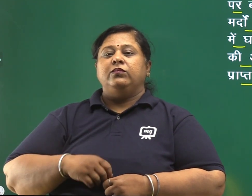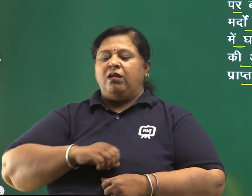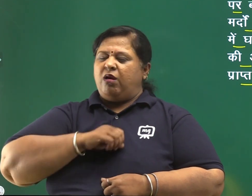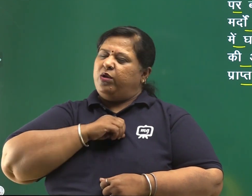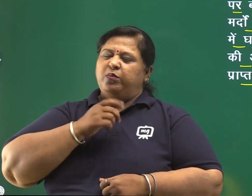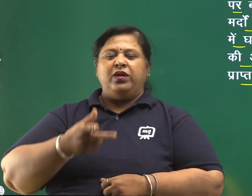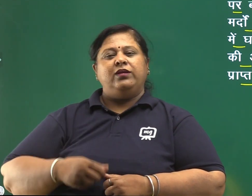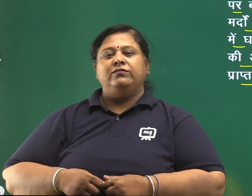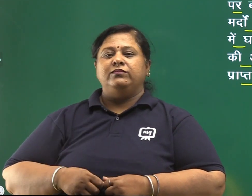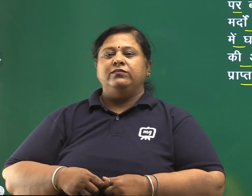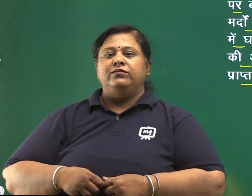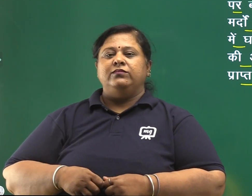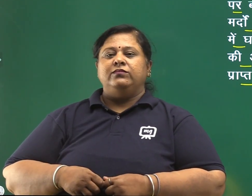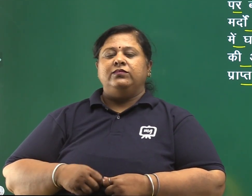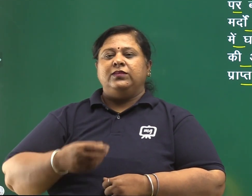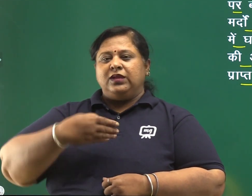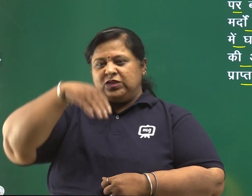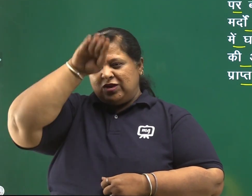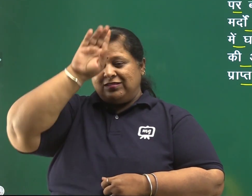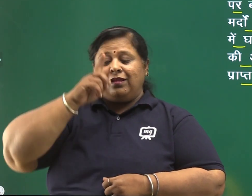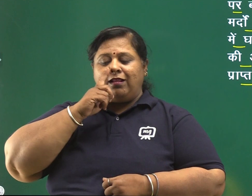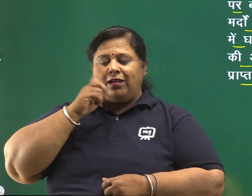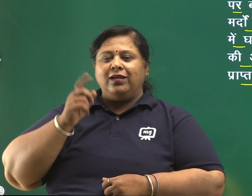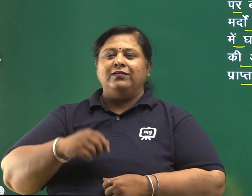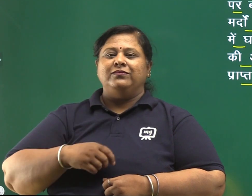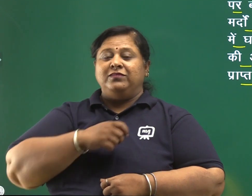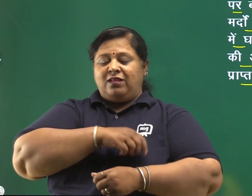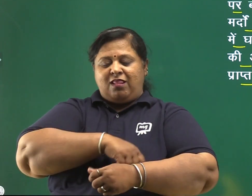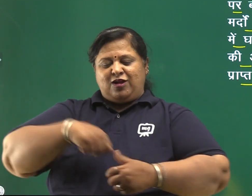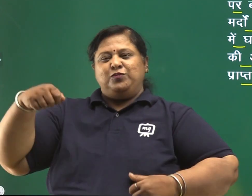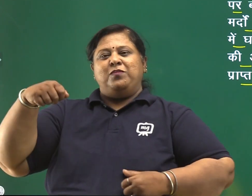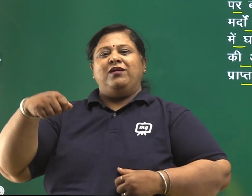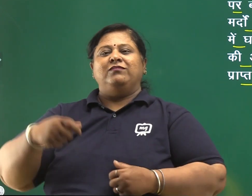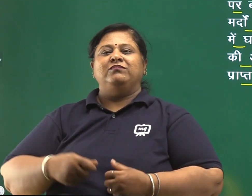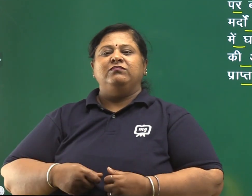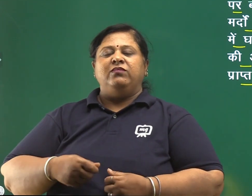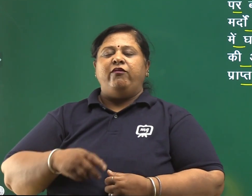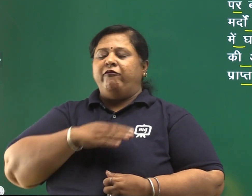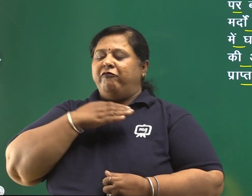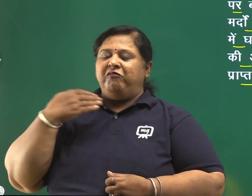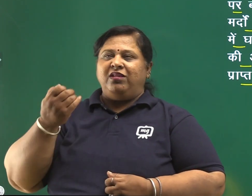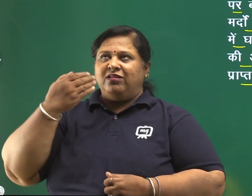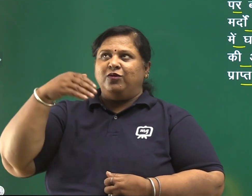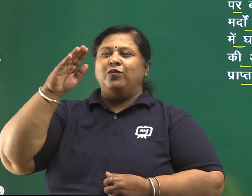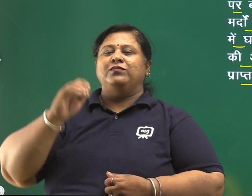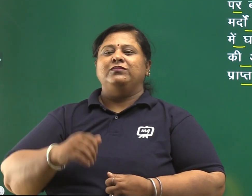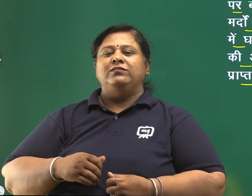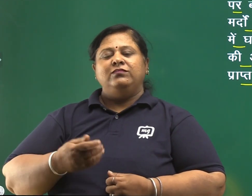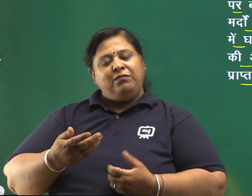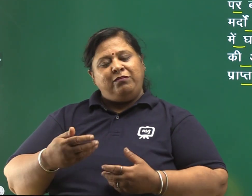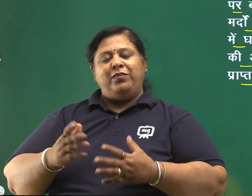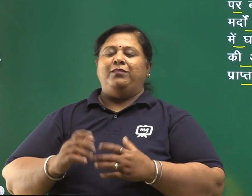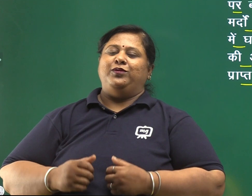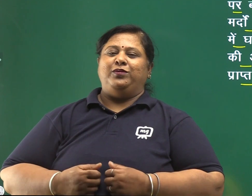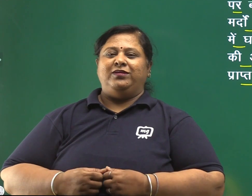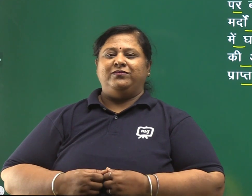आयु में ही झांसी की रानी लक्ष्मीबाई वीर गति को